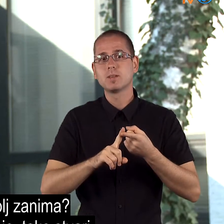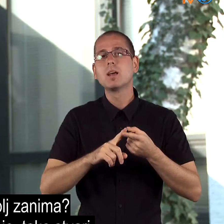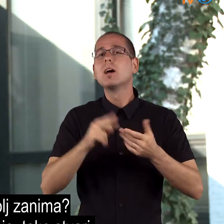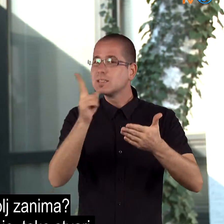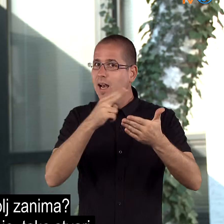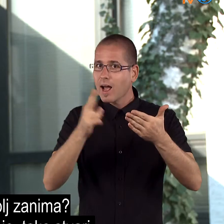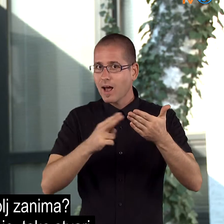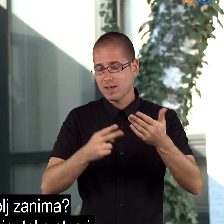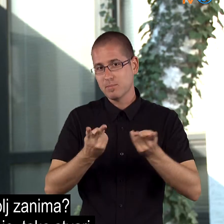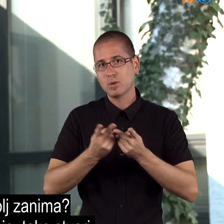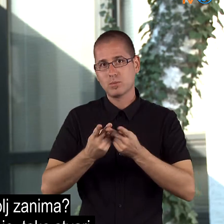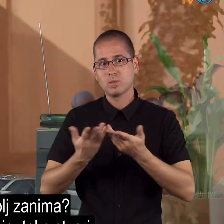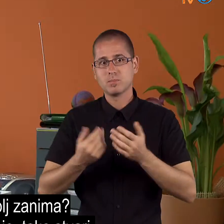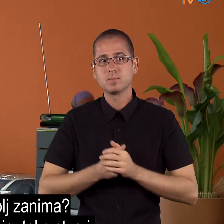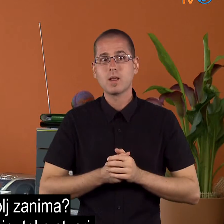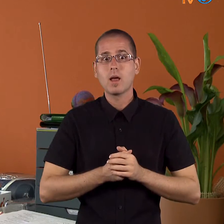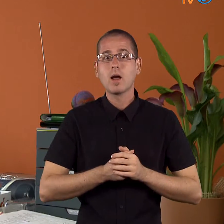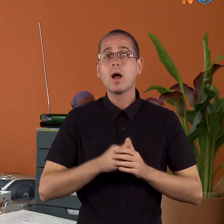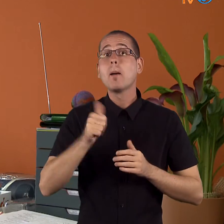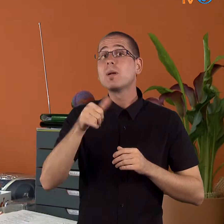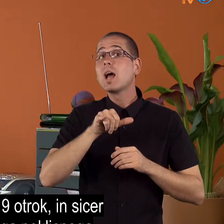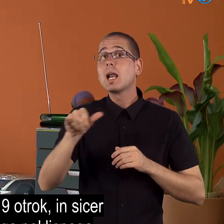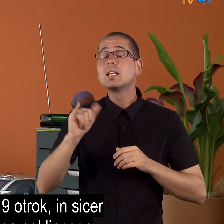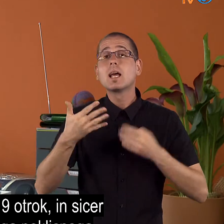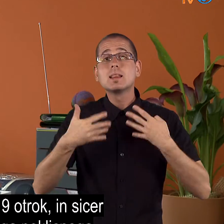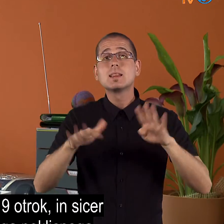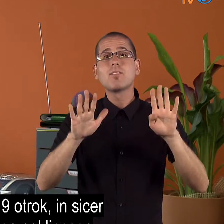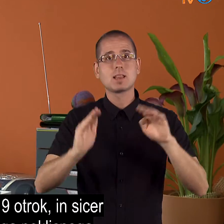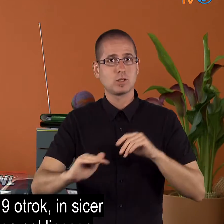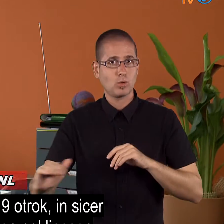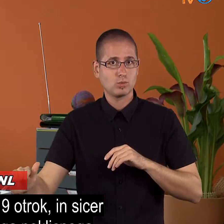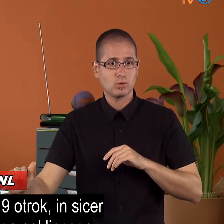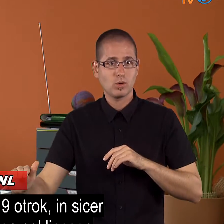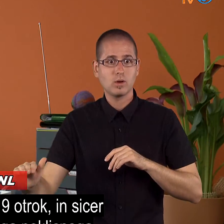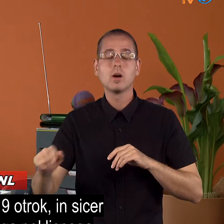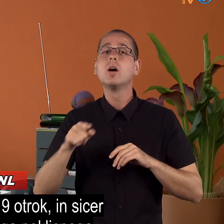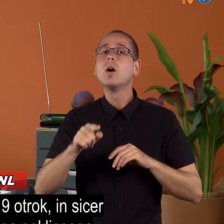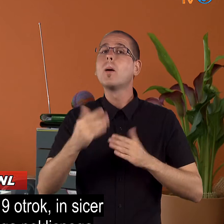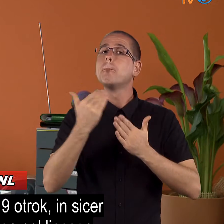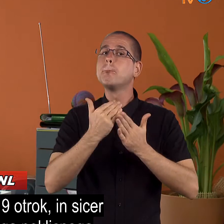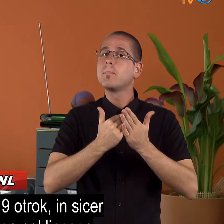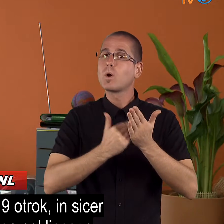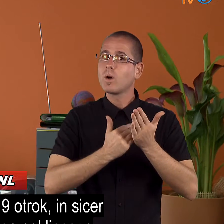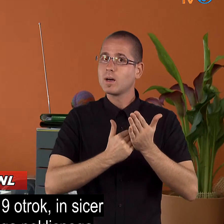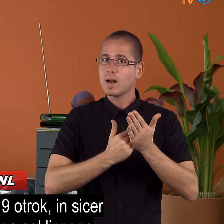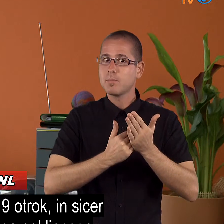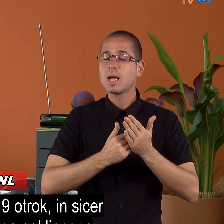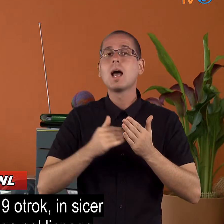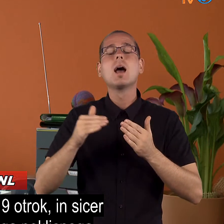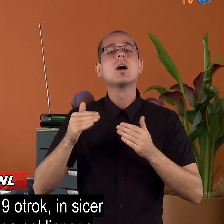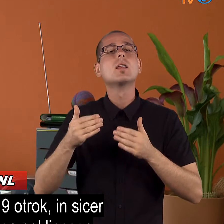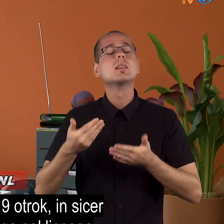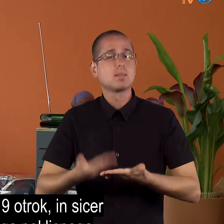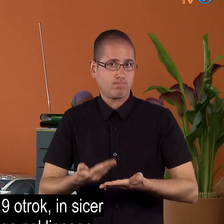slikanje in take stvari. V prvih letnikih je 19 otrok in sicer v programih nižjega